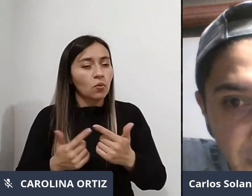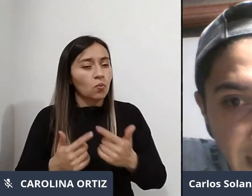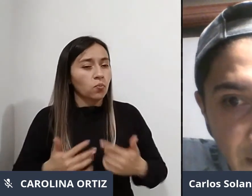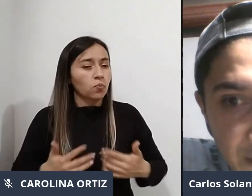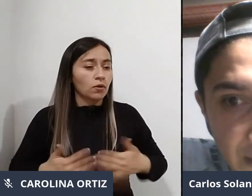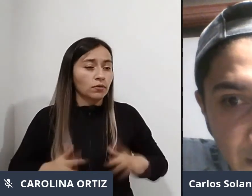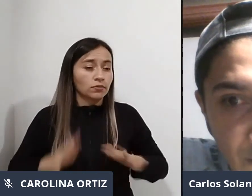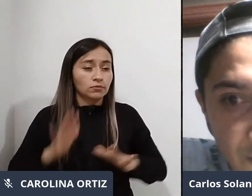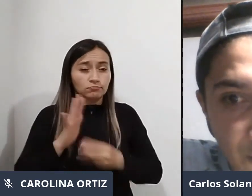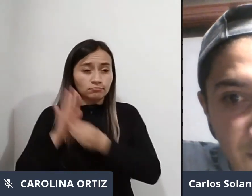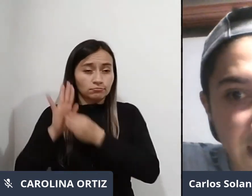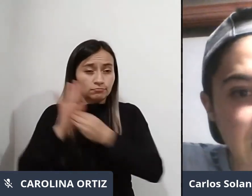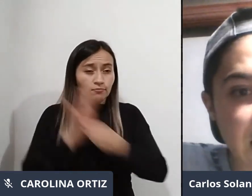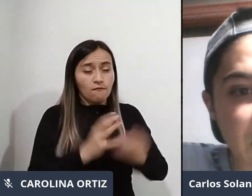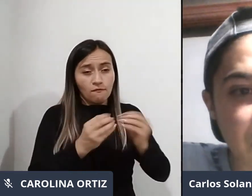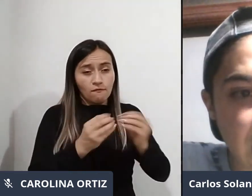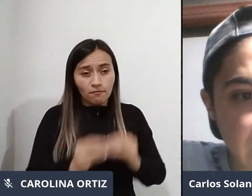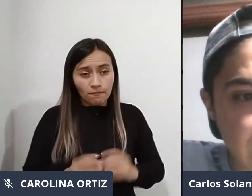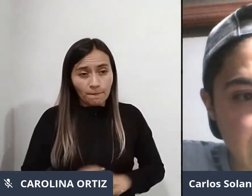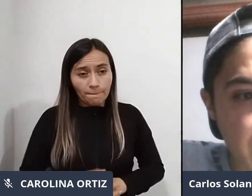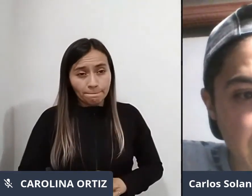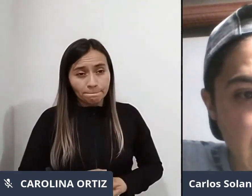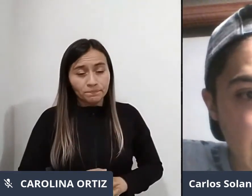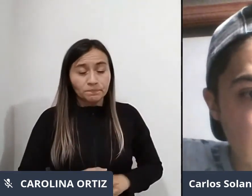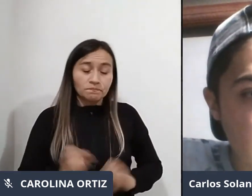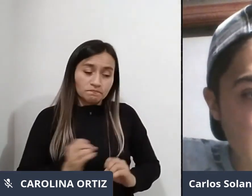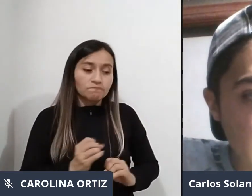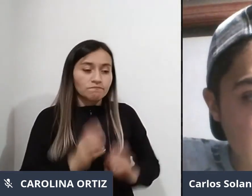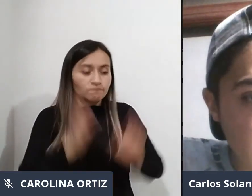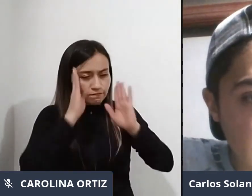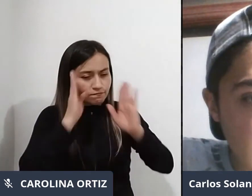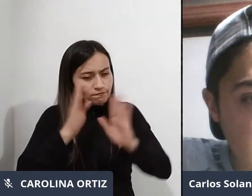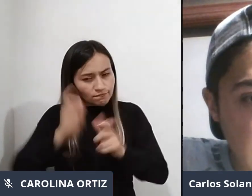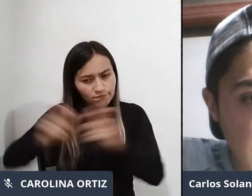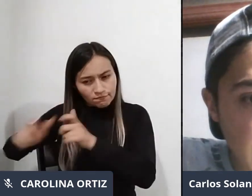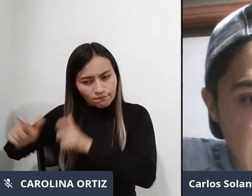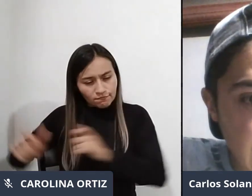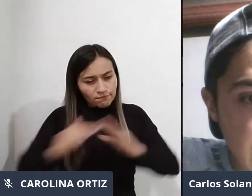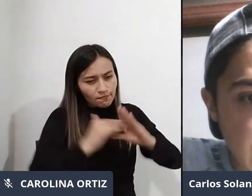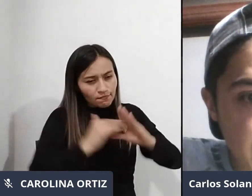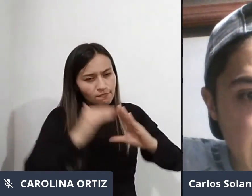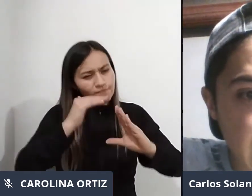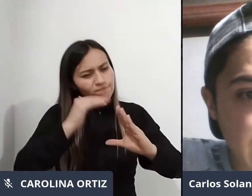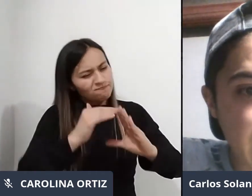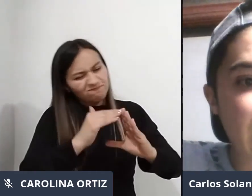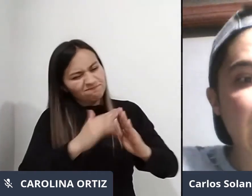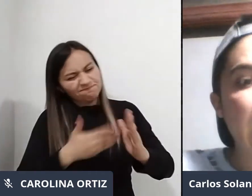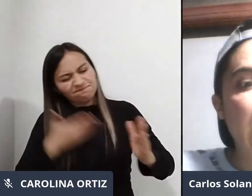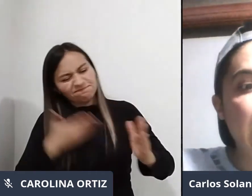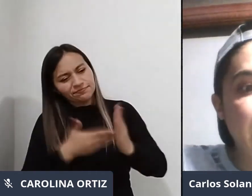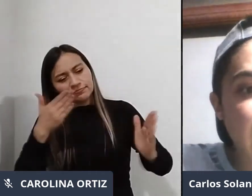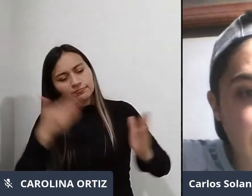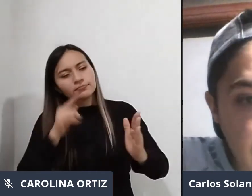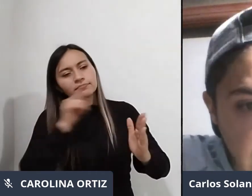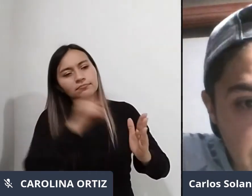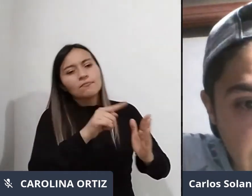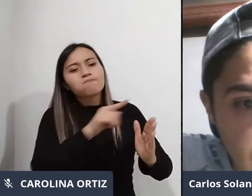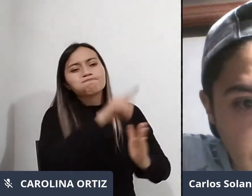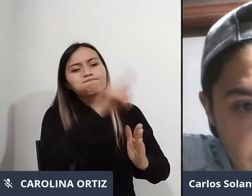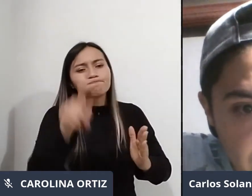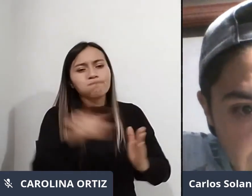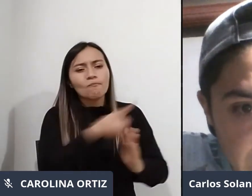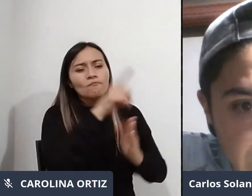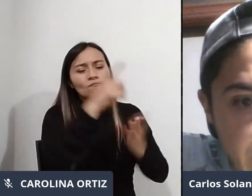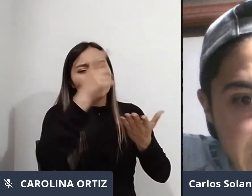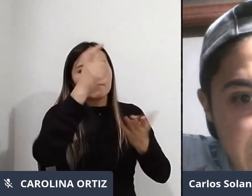dominación económica de los individuos o de las clases sociales. Soy profesor contra el orden capitalista vigente que